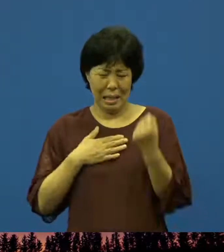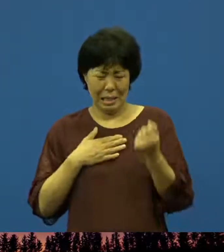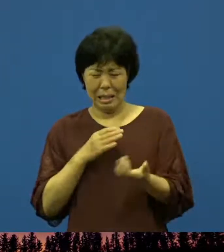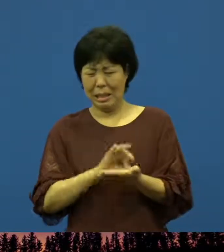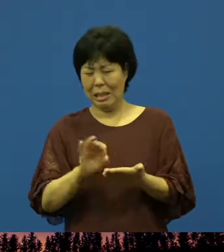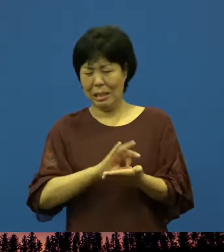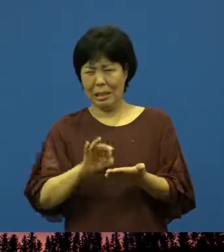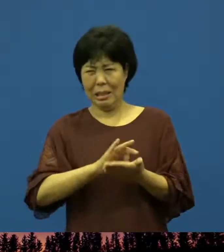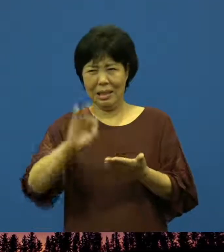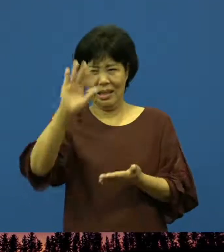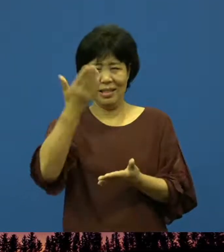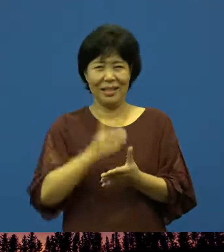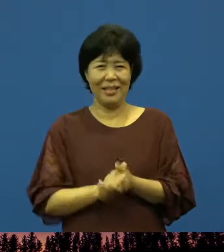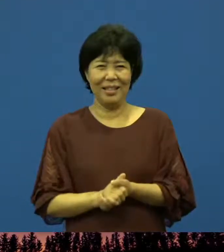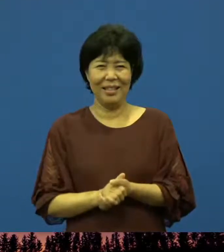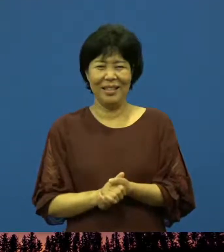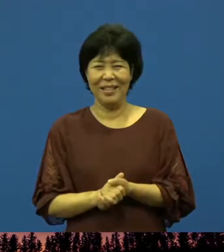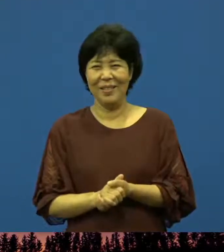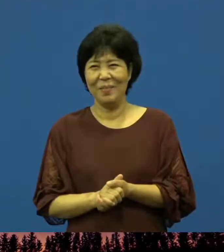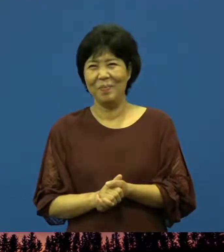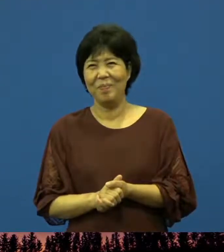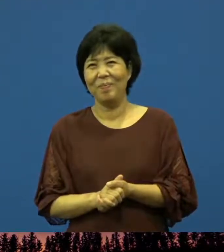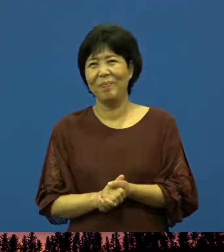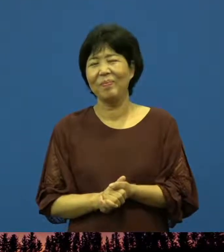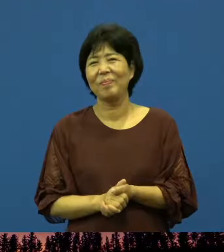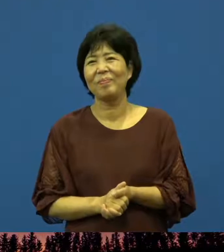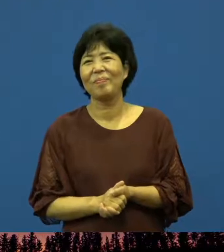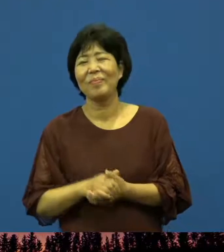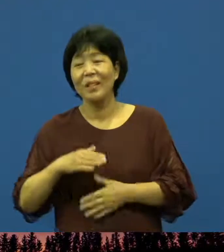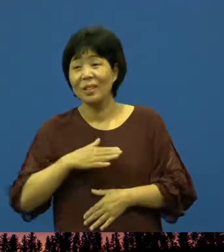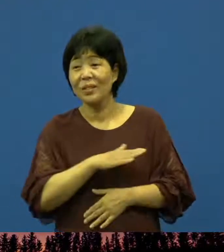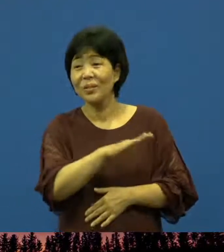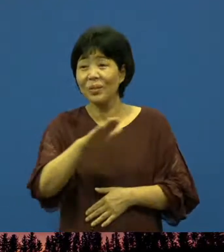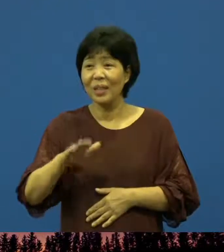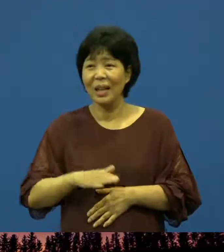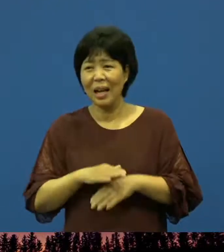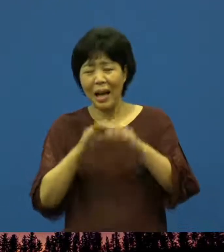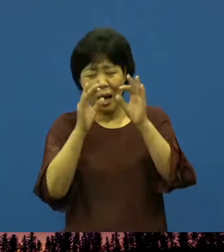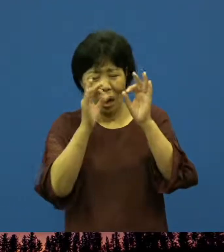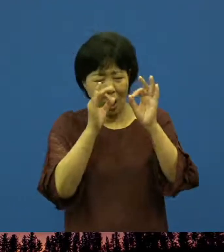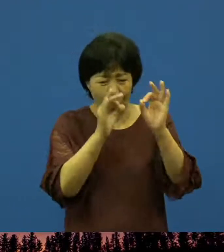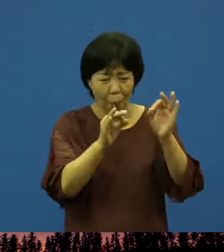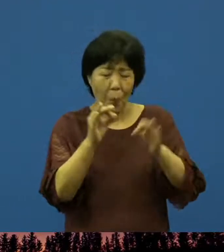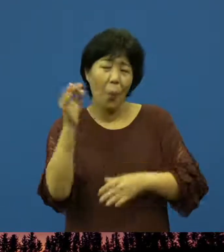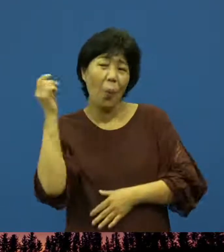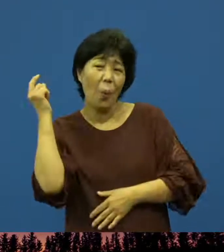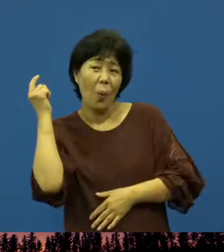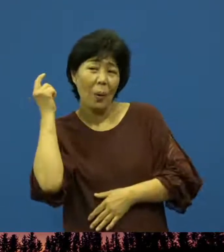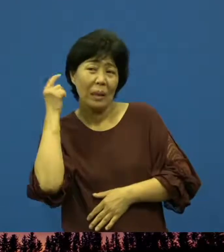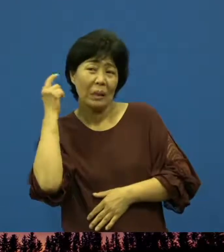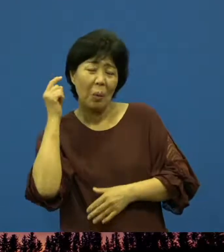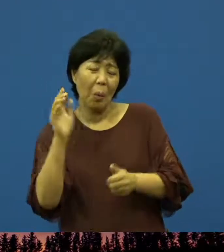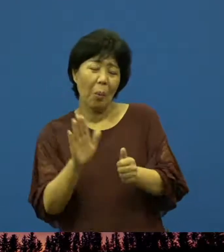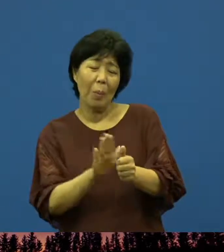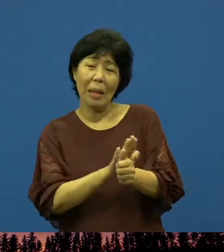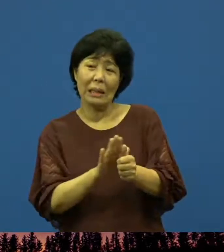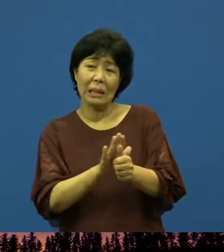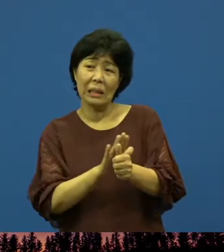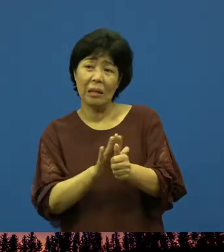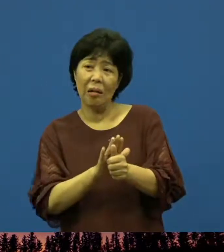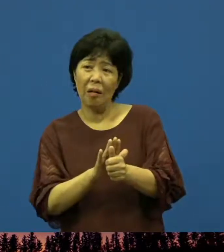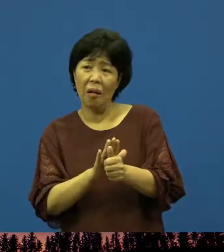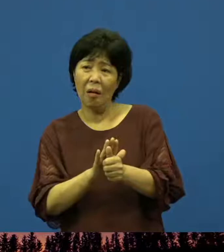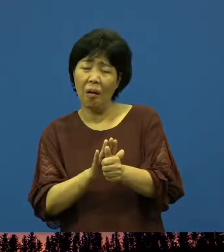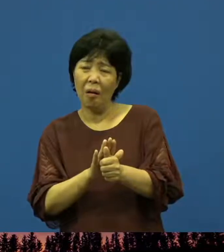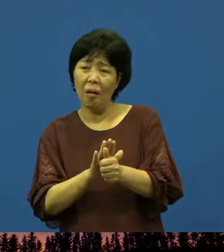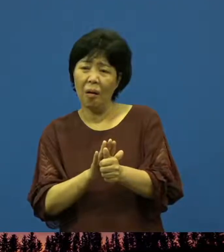영상의 자료들이 우리의 모든 것들을 빼앗아 간다는 거예요. 우리가 보는 것, 듣는 것, 만지는 것들 어디론가